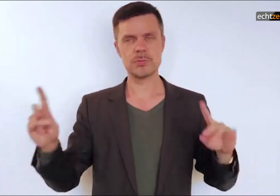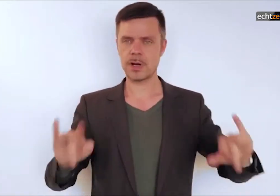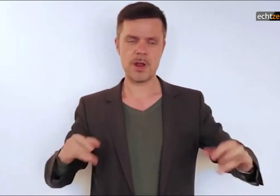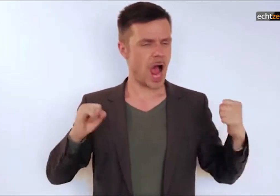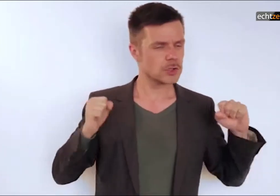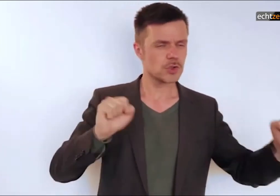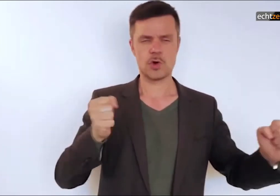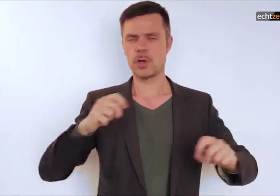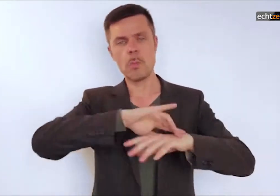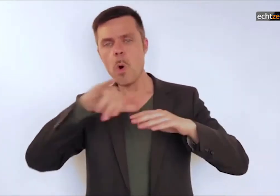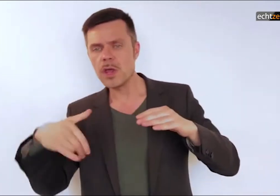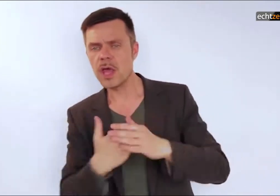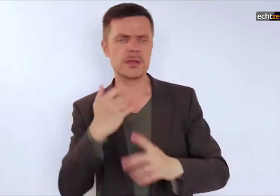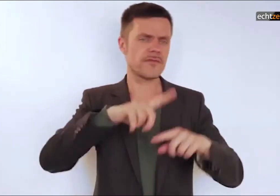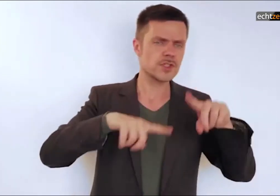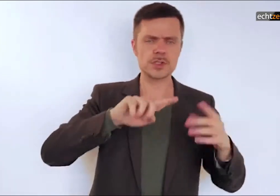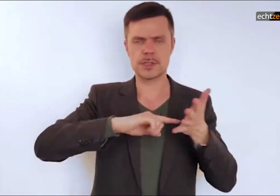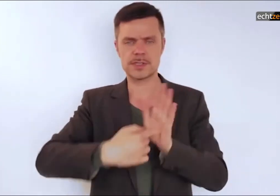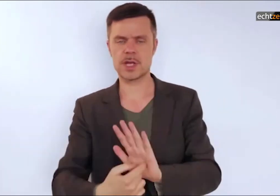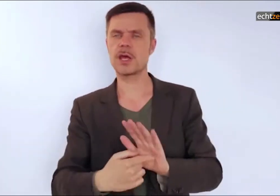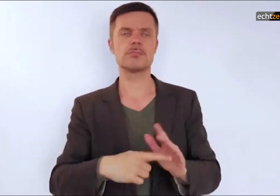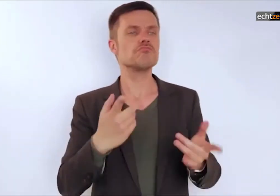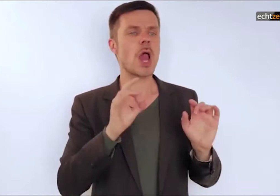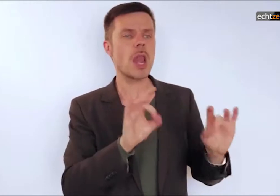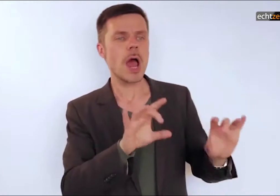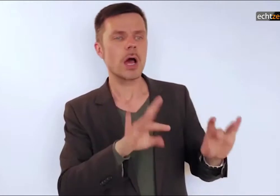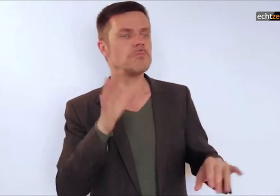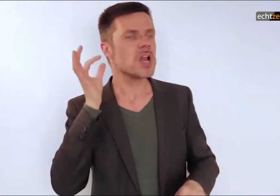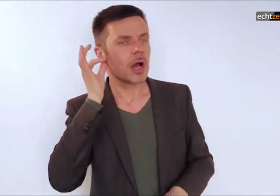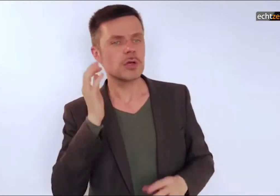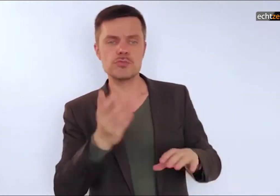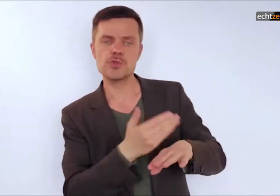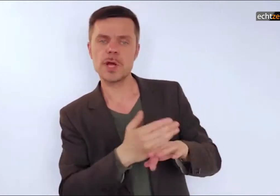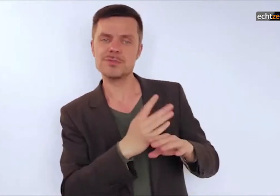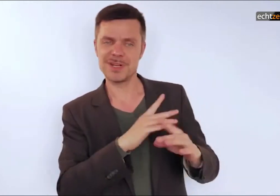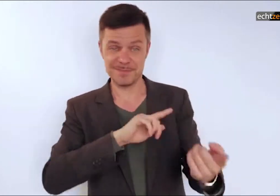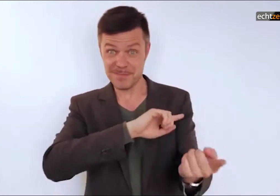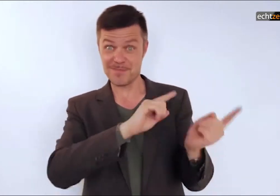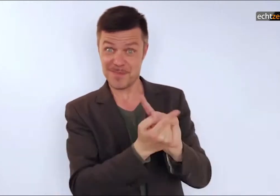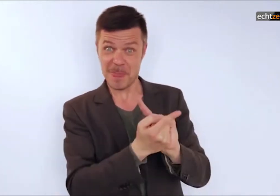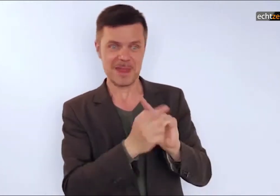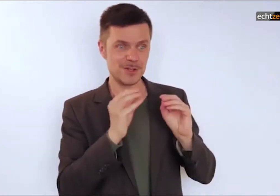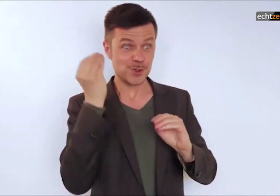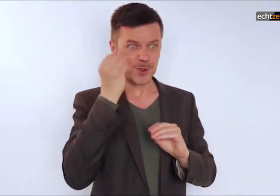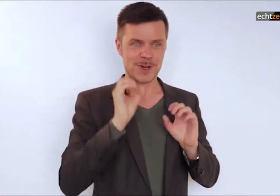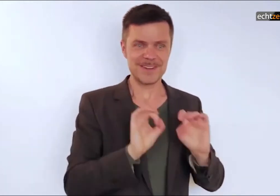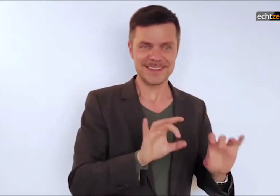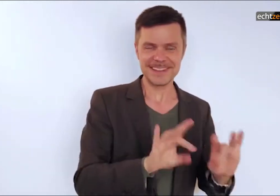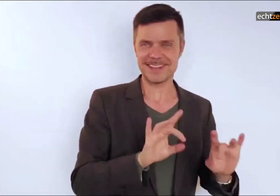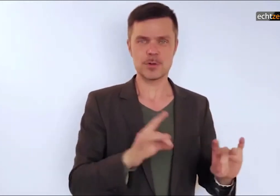Aktionen statt. Ob Schüler und Schülerinnen ihre Kompetenzen an Lehrer und Lehrerinnen vermitteln, Vereine ihre Büros tauschen